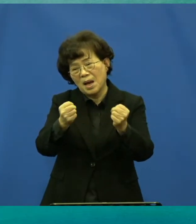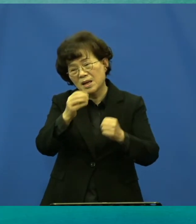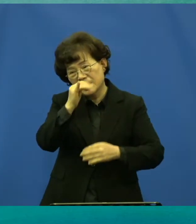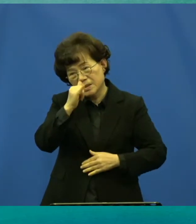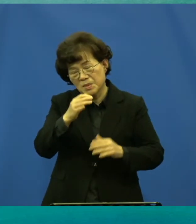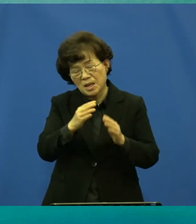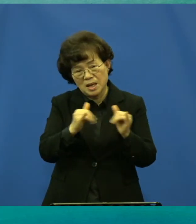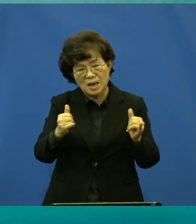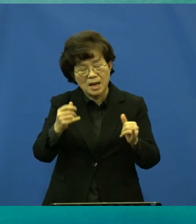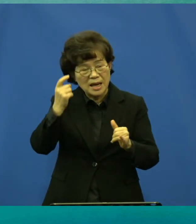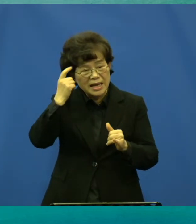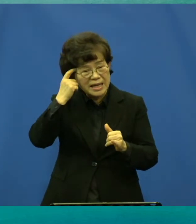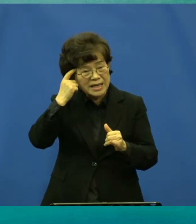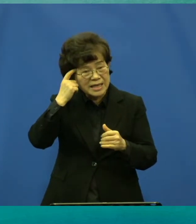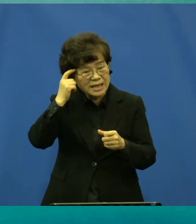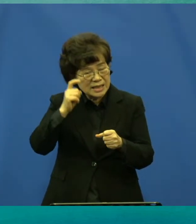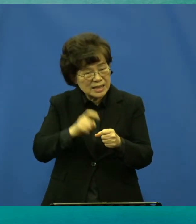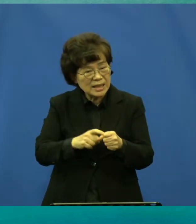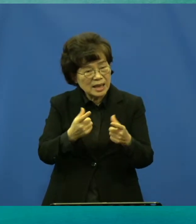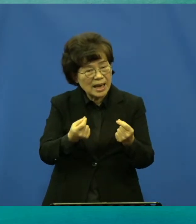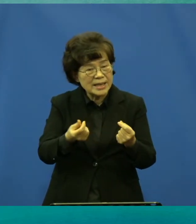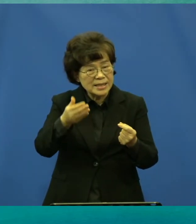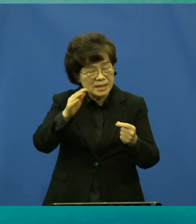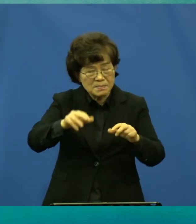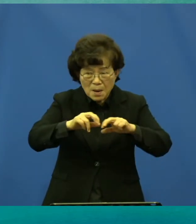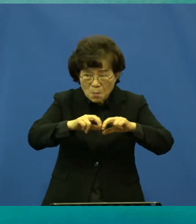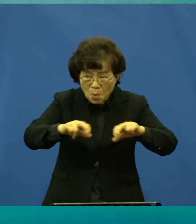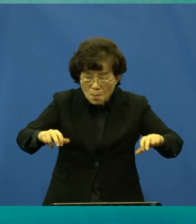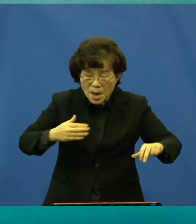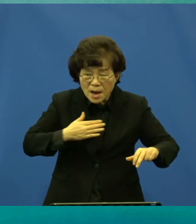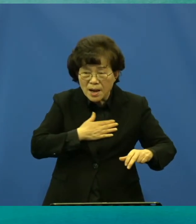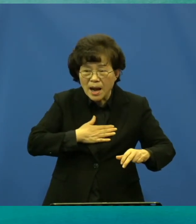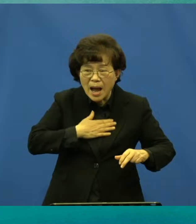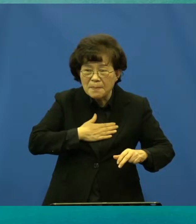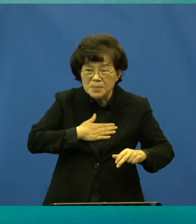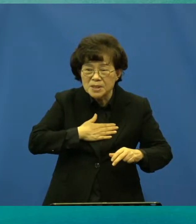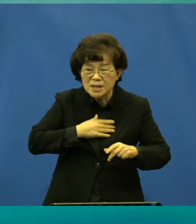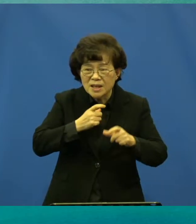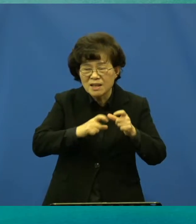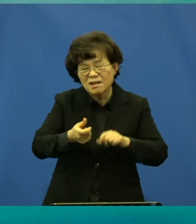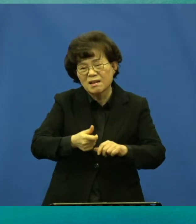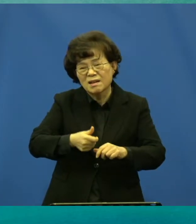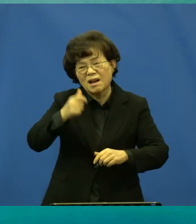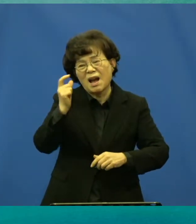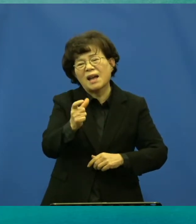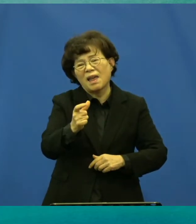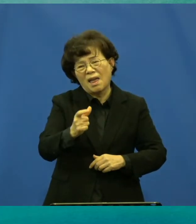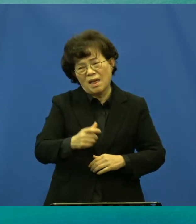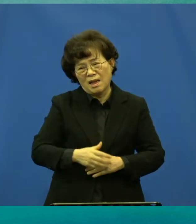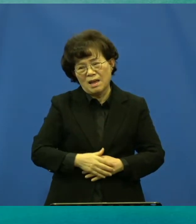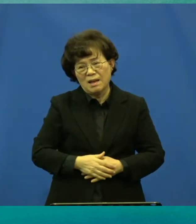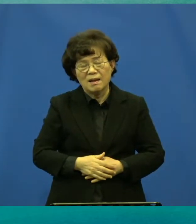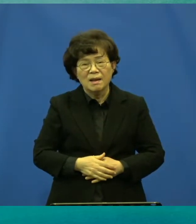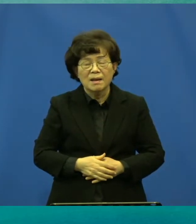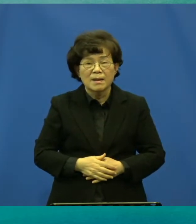인간이 이성적인 존재처럼 보이지만 실제로는 감정이 이성 위에 군림합니다.